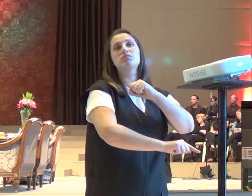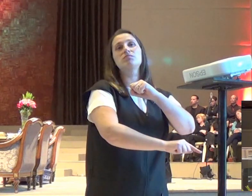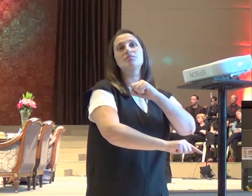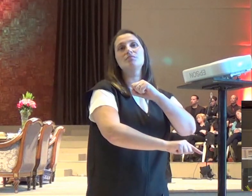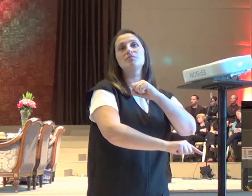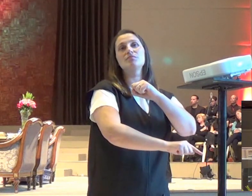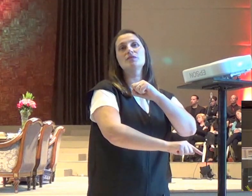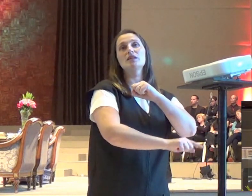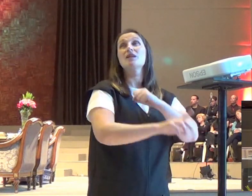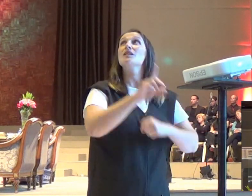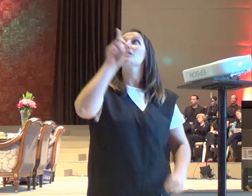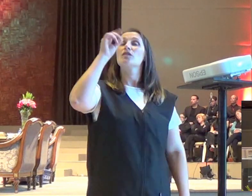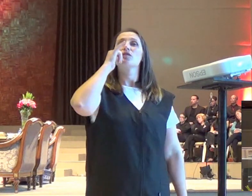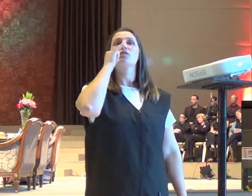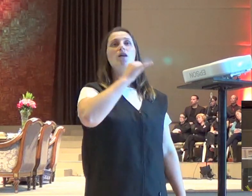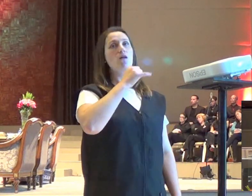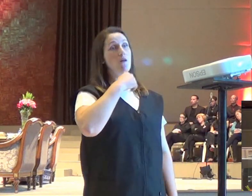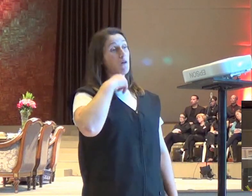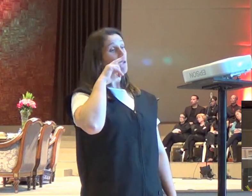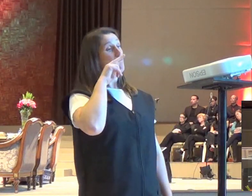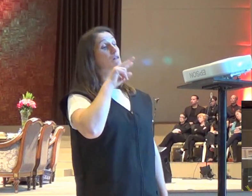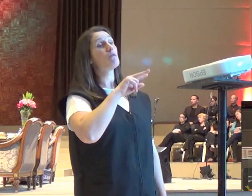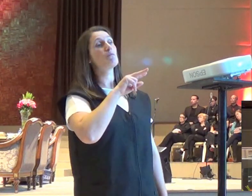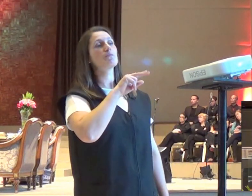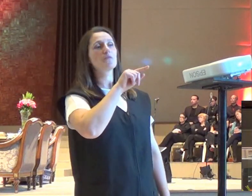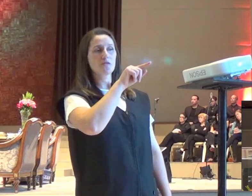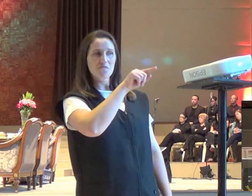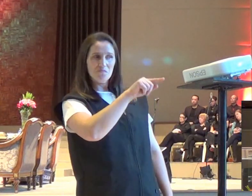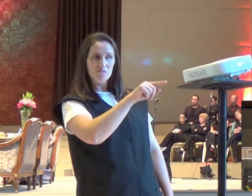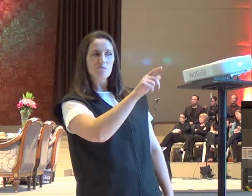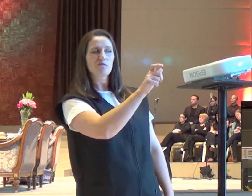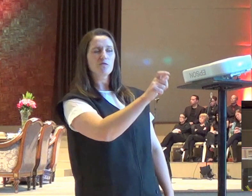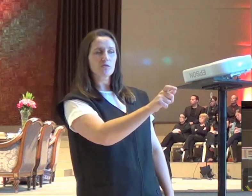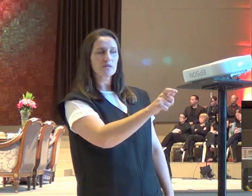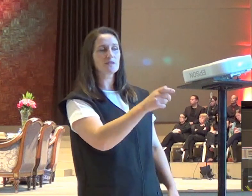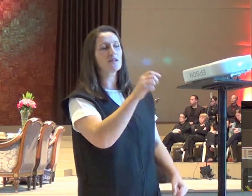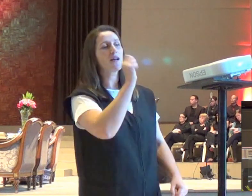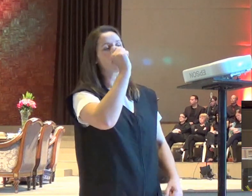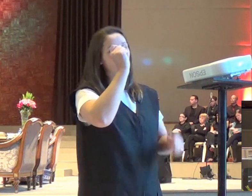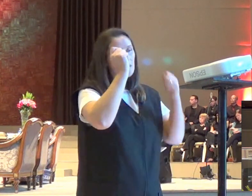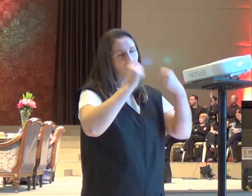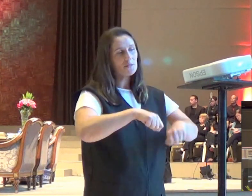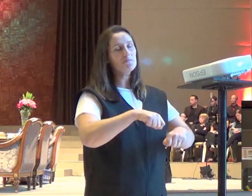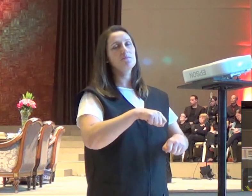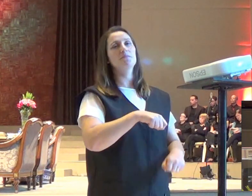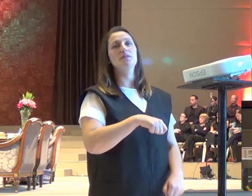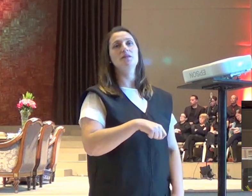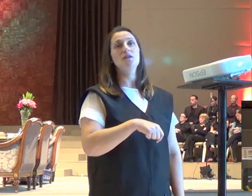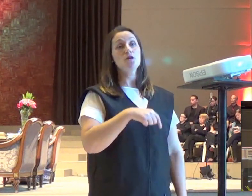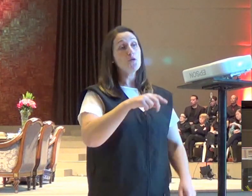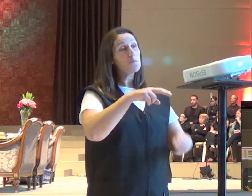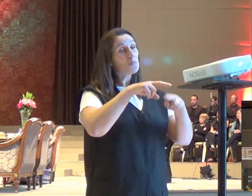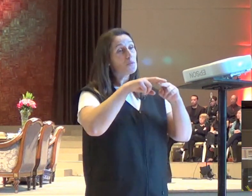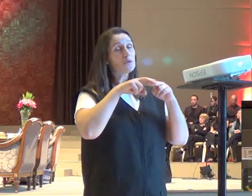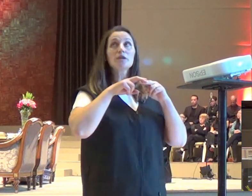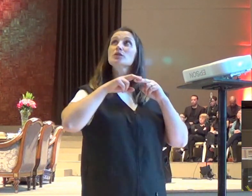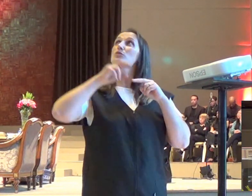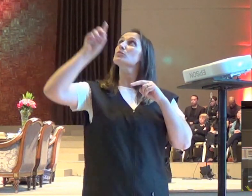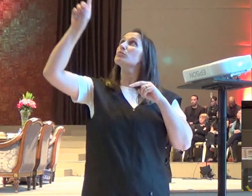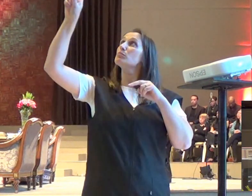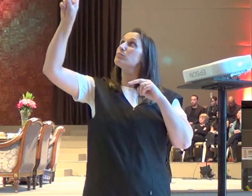e ele diz assim, olha, eu vi potencial em você, por isso, eu desci